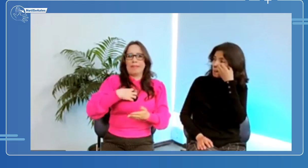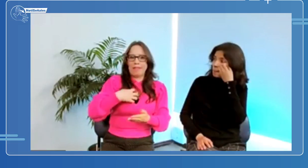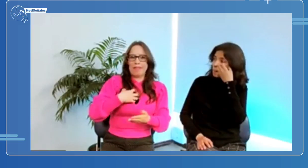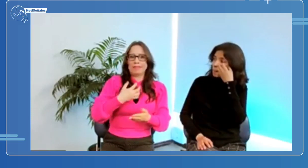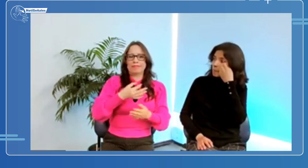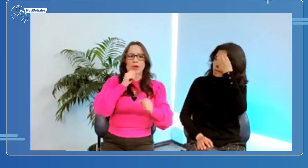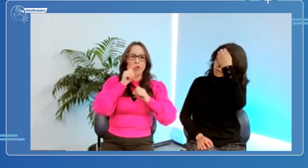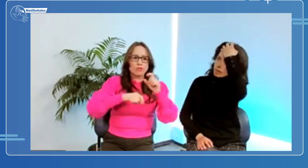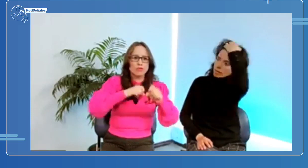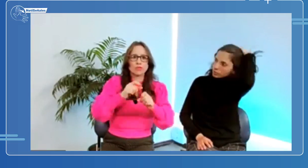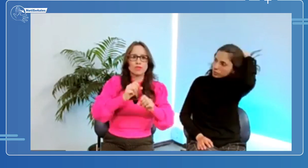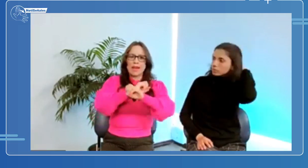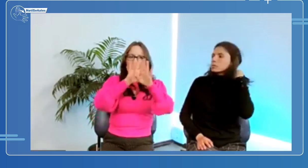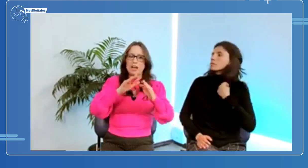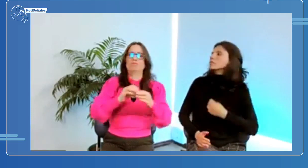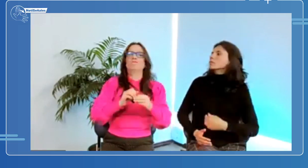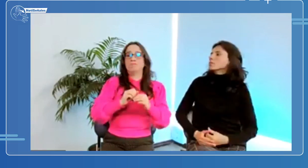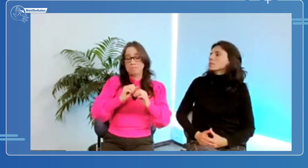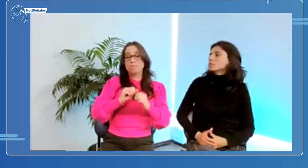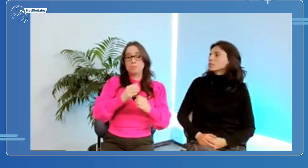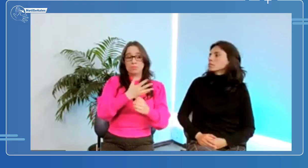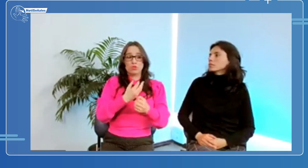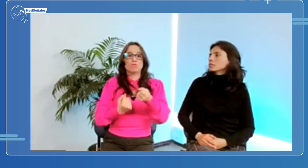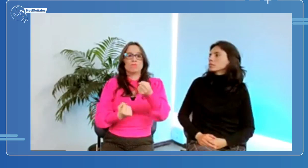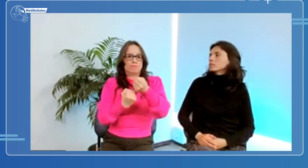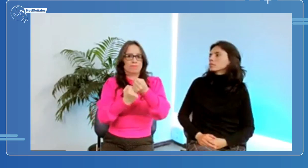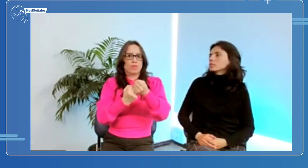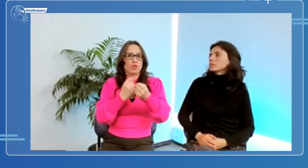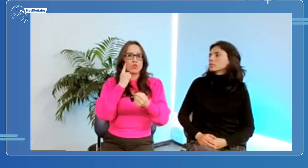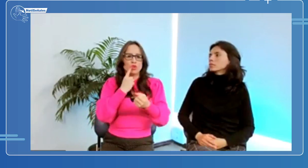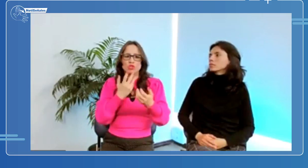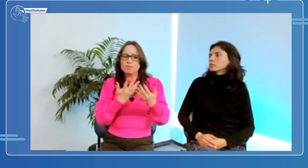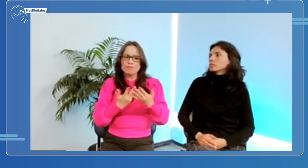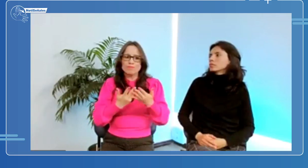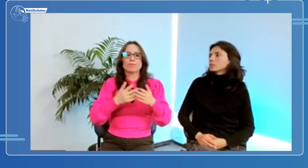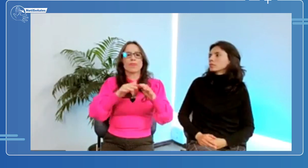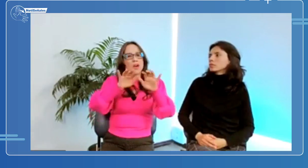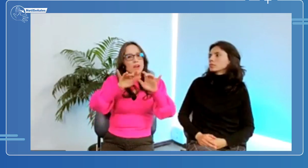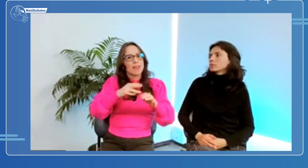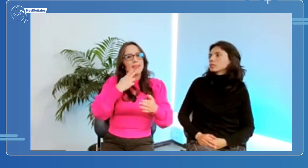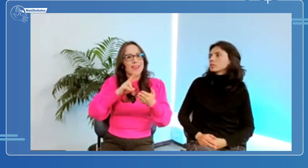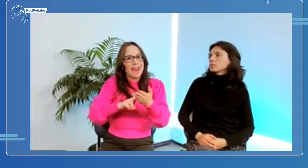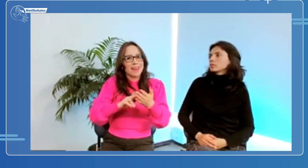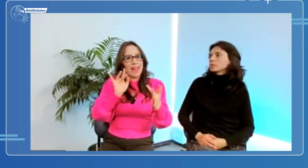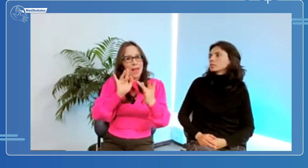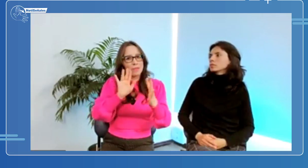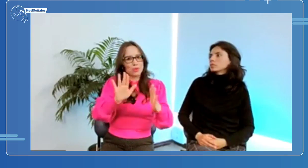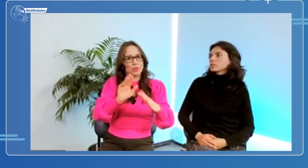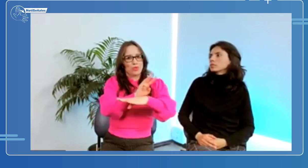una inquietud, una queja, una consulta, hacemos el apoyo correspondiente,